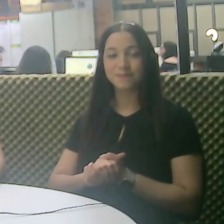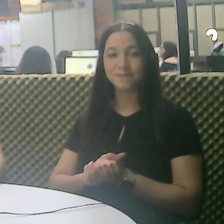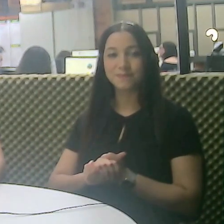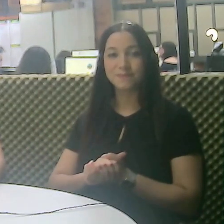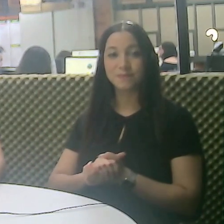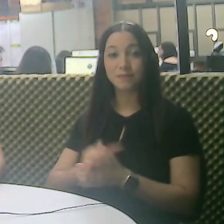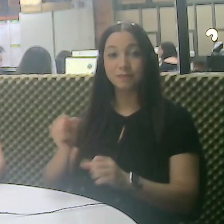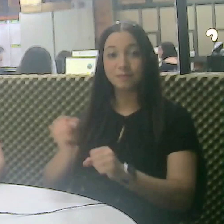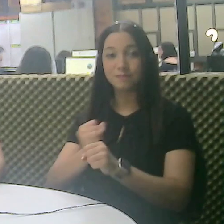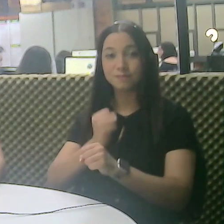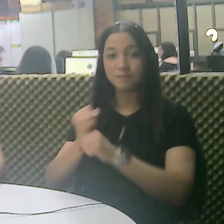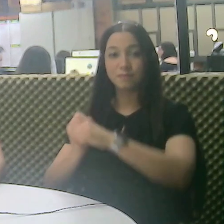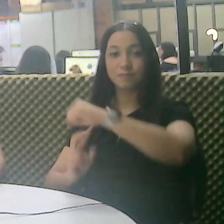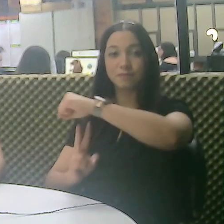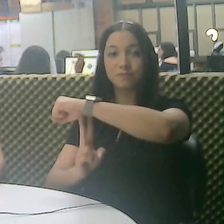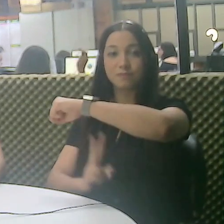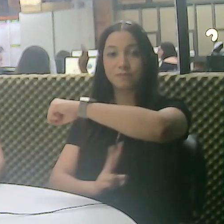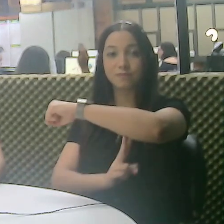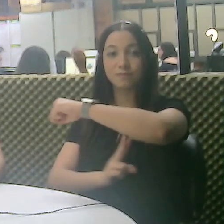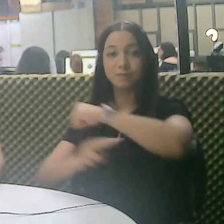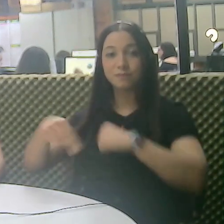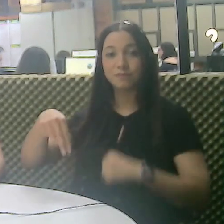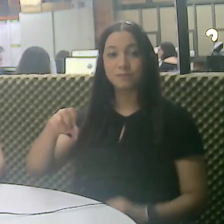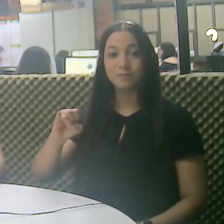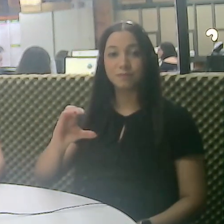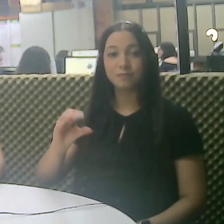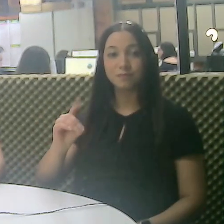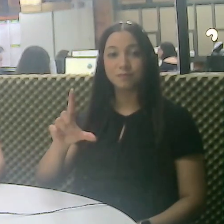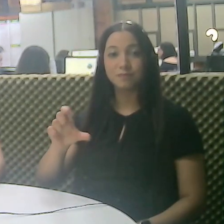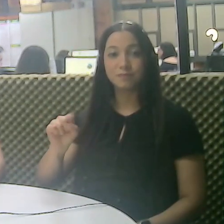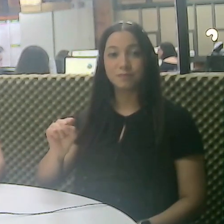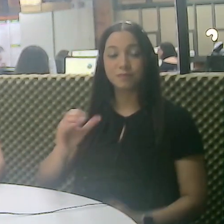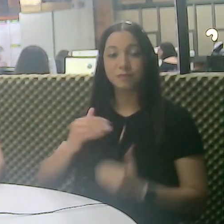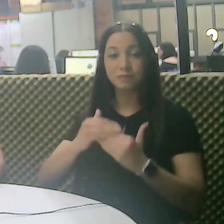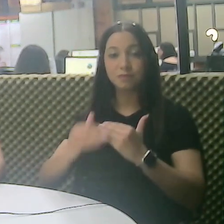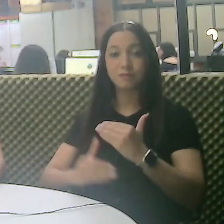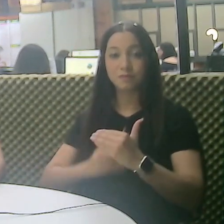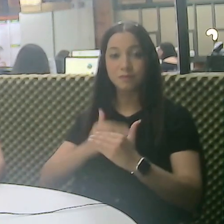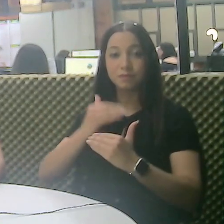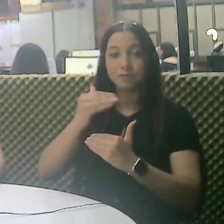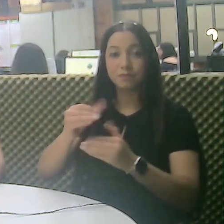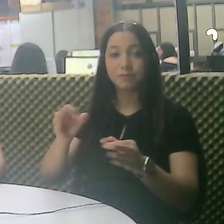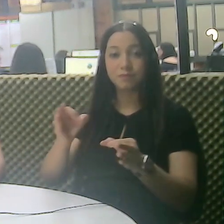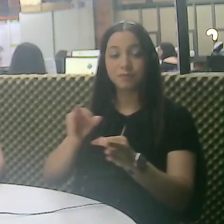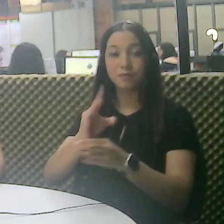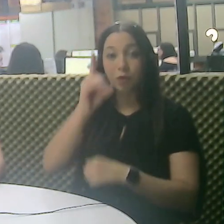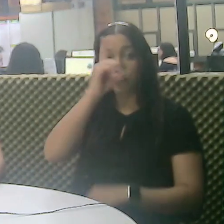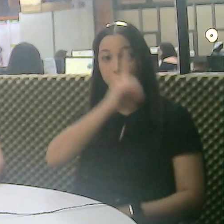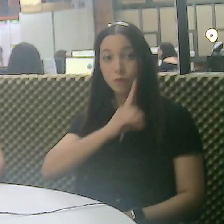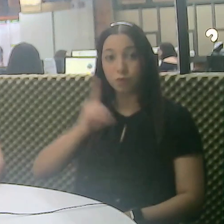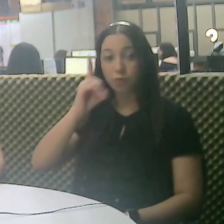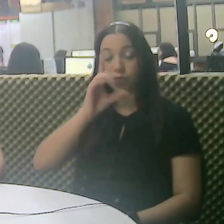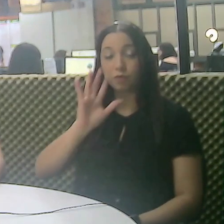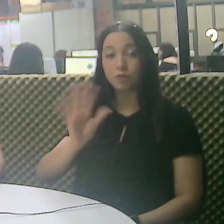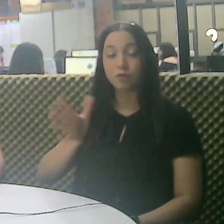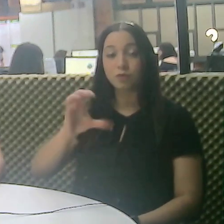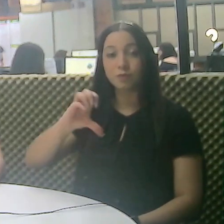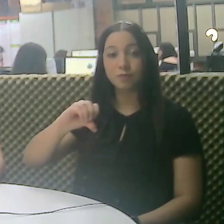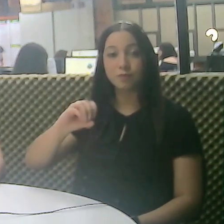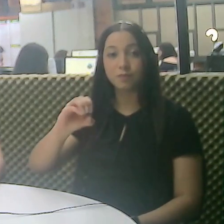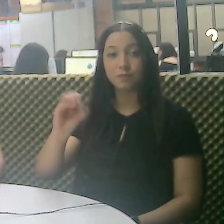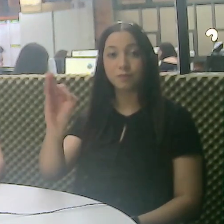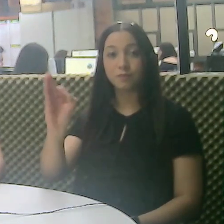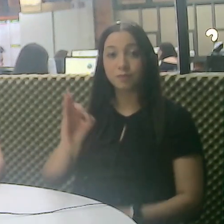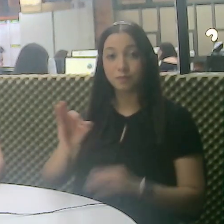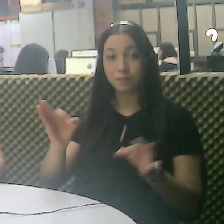A obra do viaduto da Avenida Nicomedes Alves dos Santos teve mais uma fase realizada no último domingo e atingiu 90% de